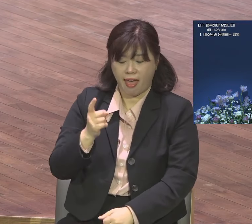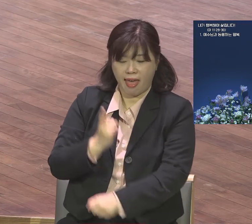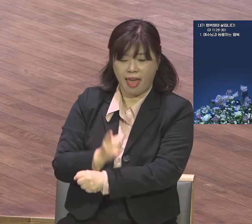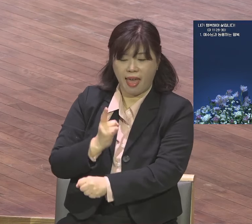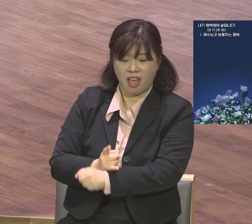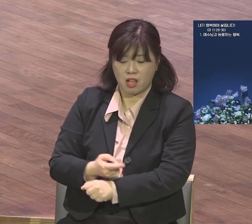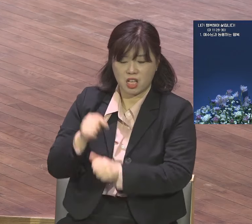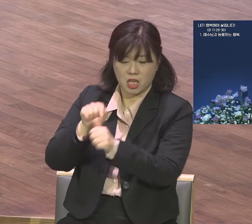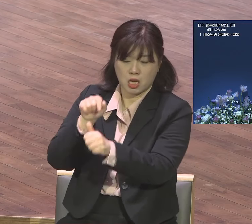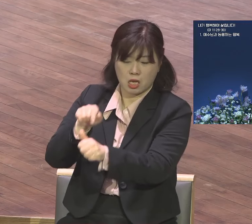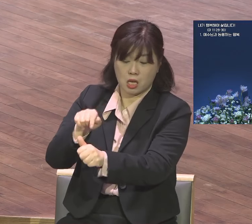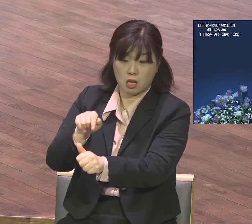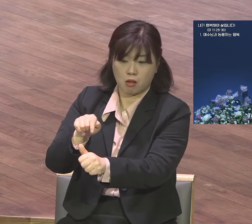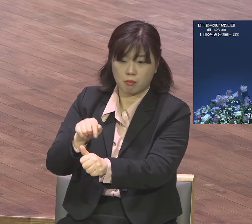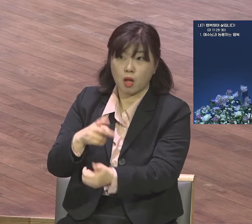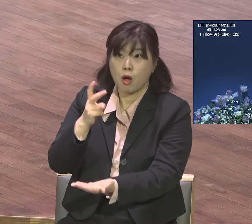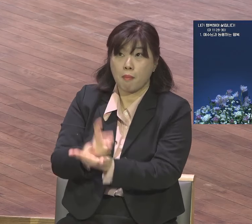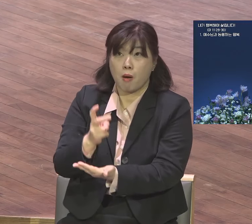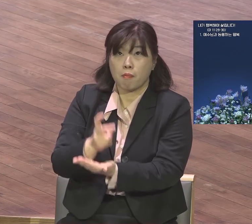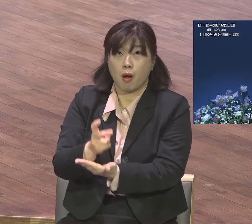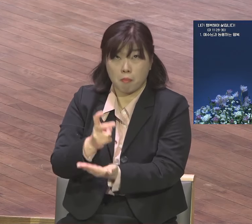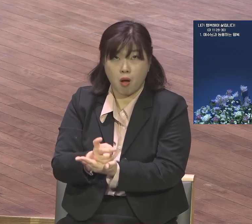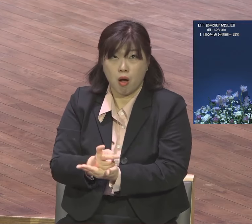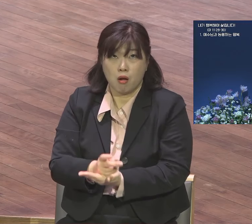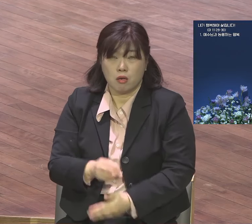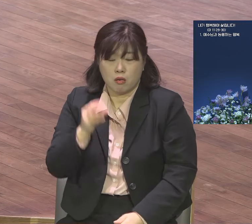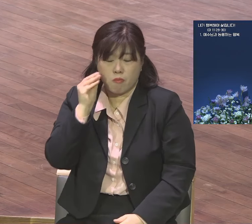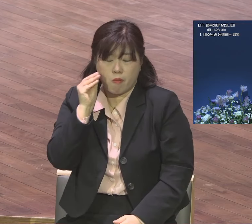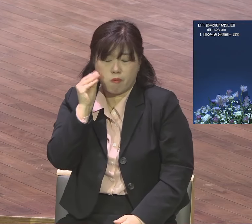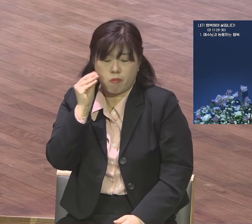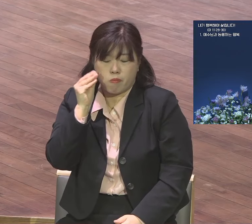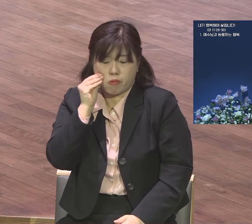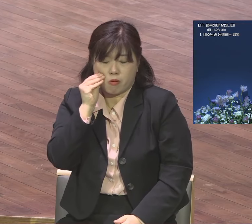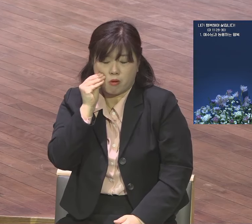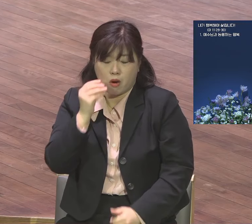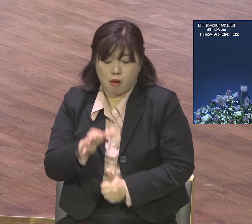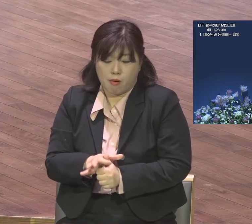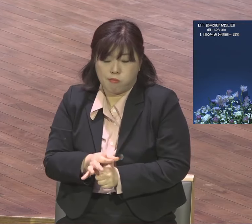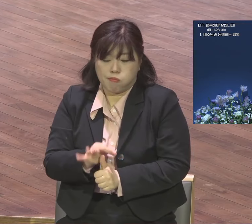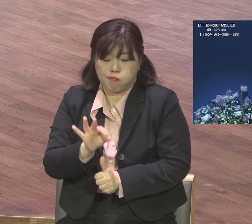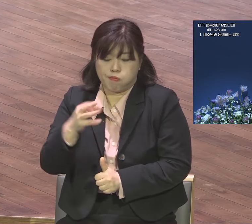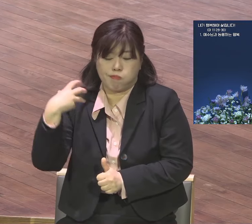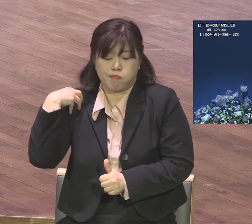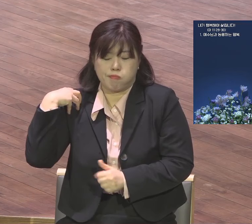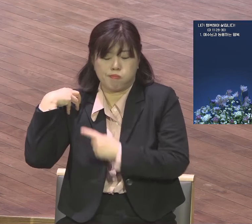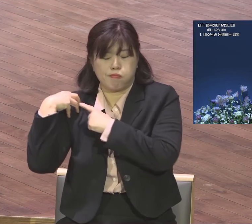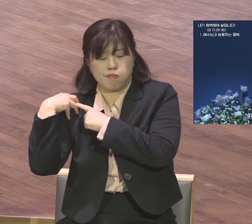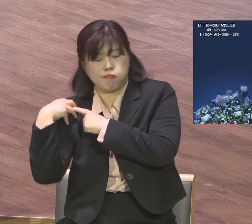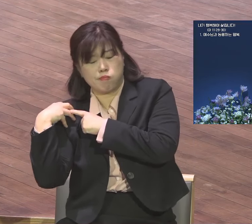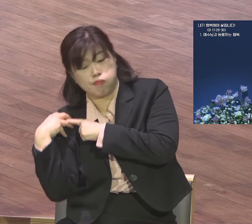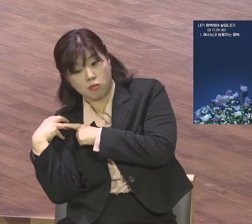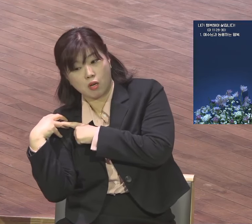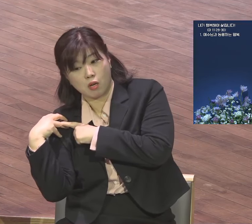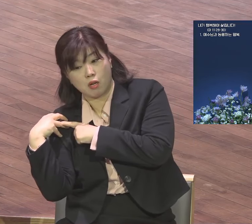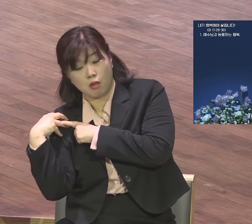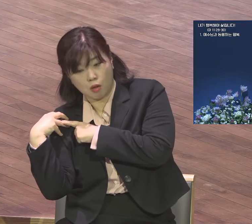것입니다. 당시 유대의 종교 지도자인 바리새인과 서기관들은 율법의 본질을